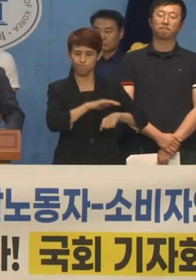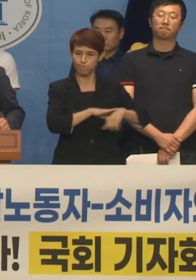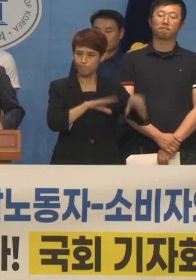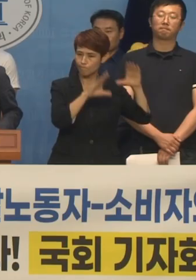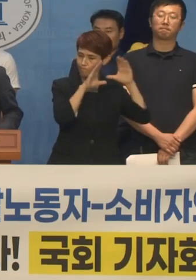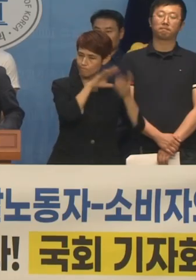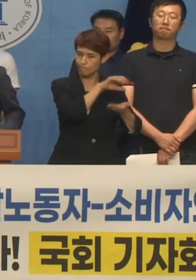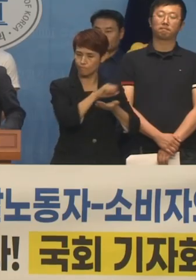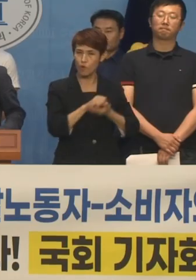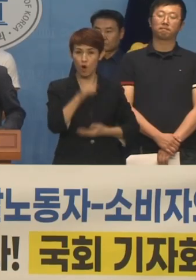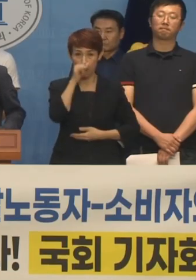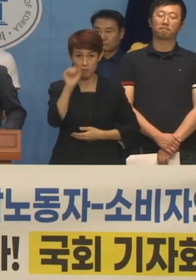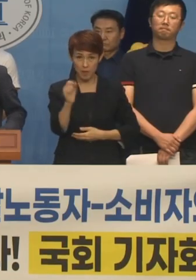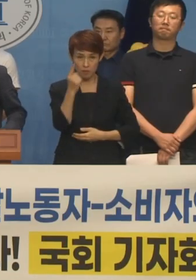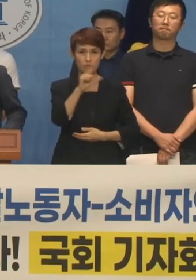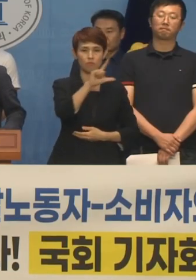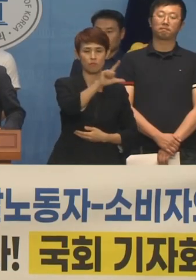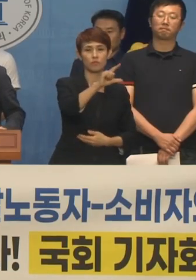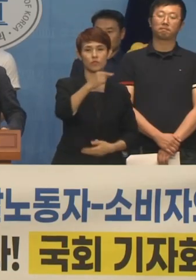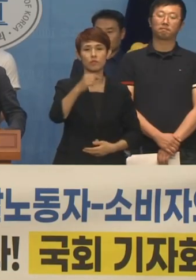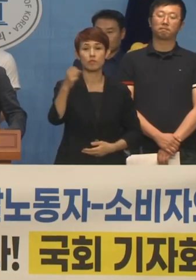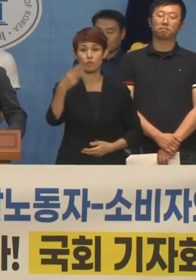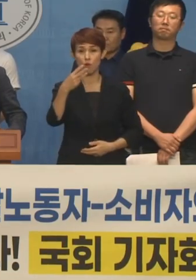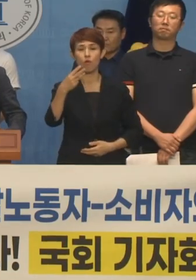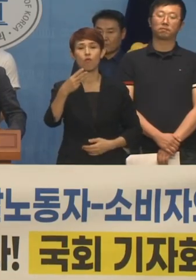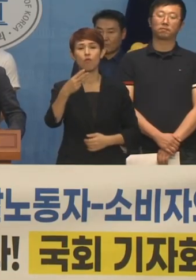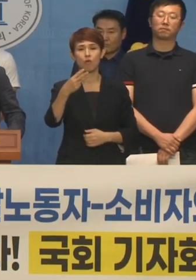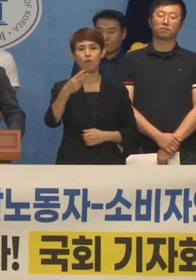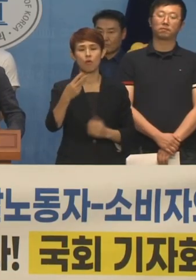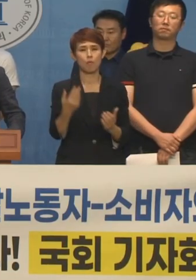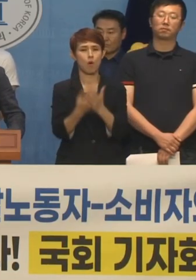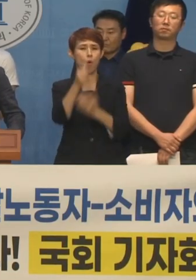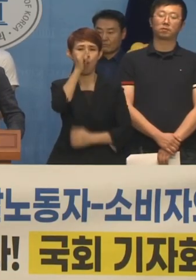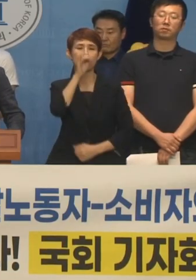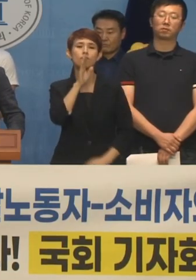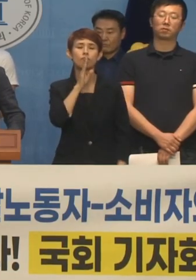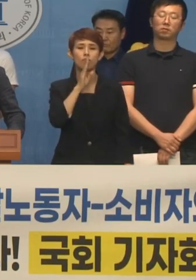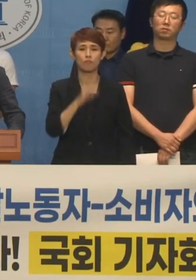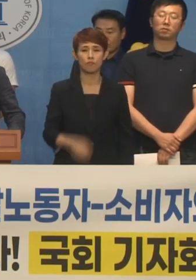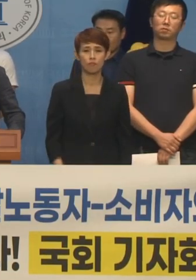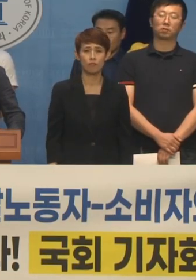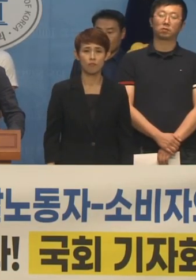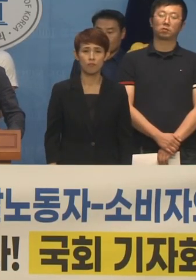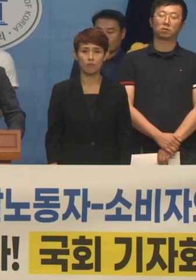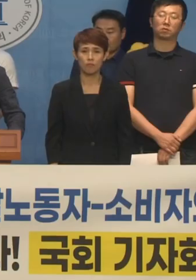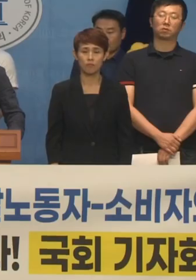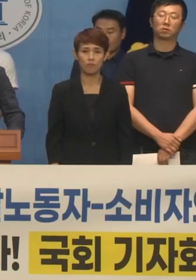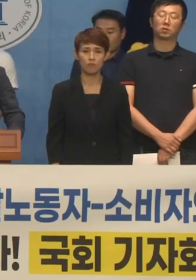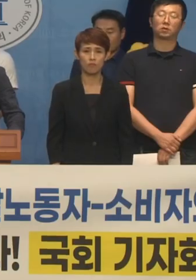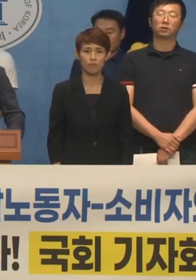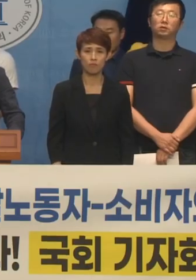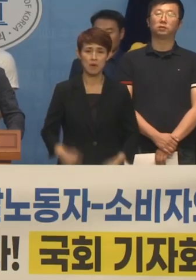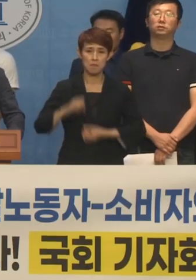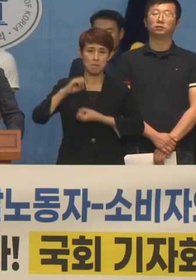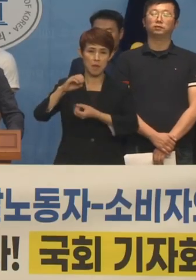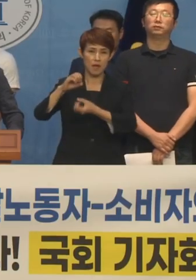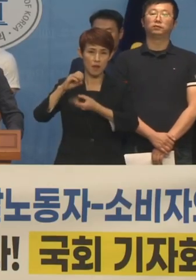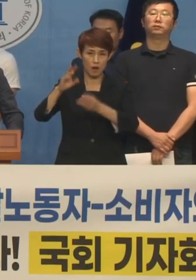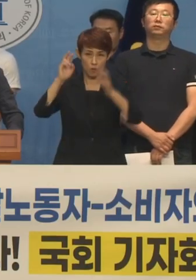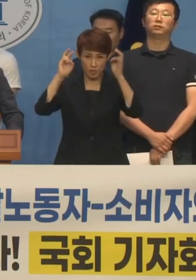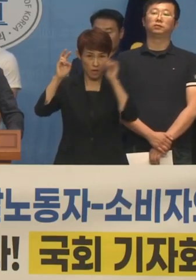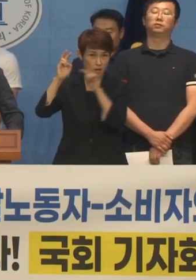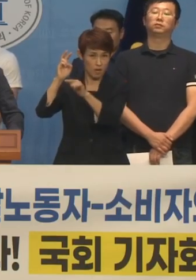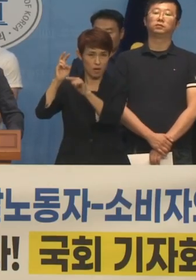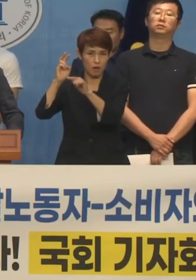있었으며 이른바 소비자 지향성 경영을 했던 것입니다. 이러한 견제에서 배달 플랫폼